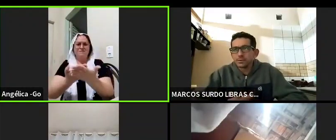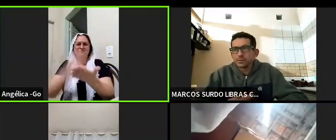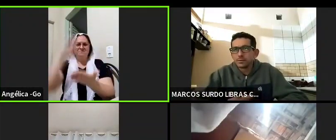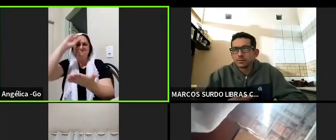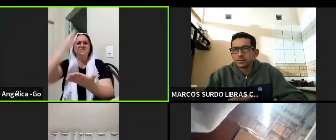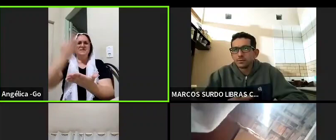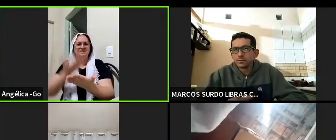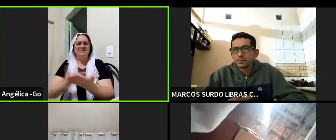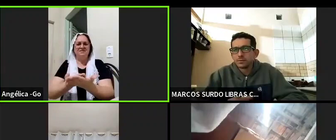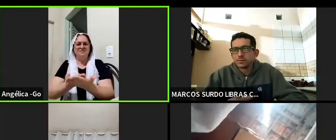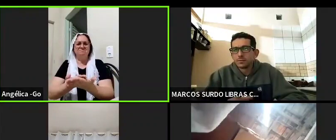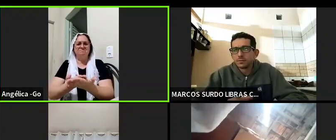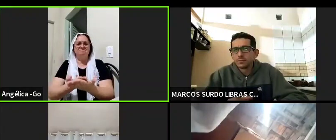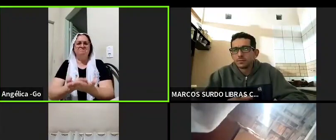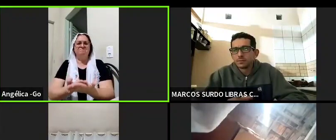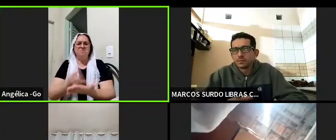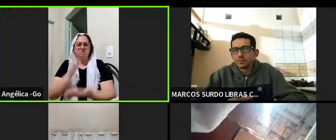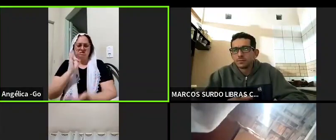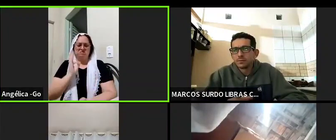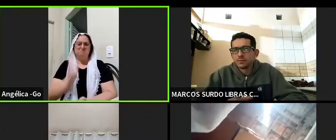passar vergonha nessa causa?